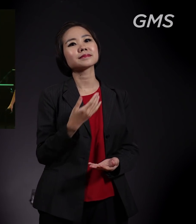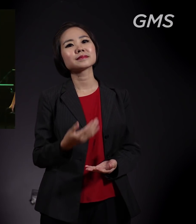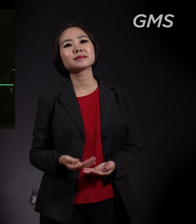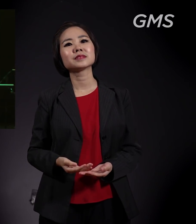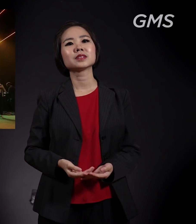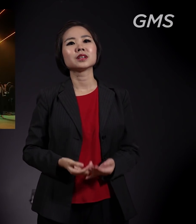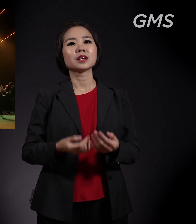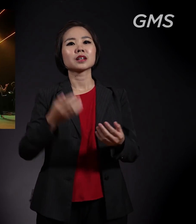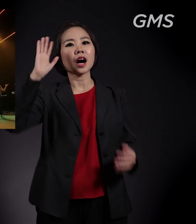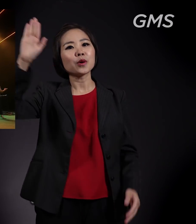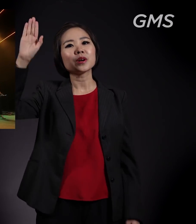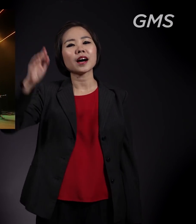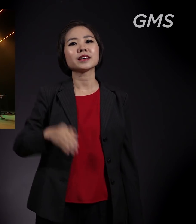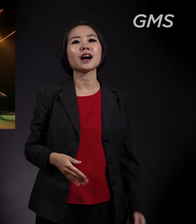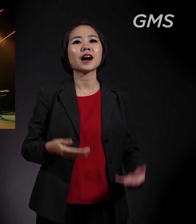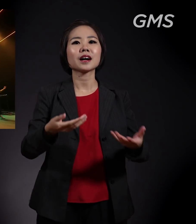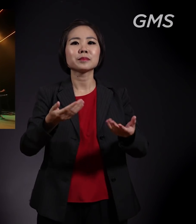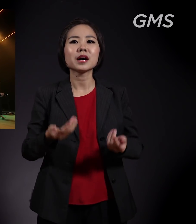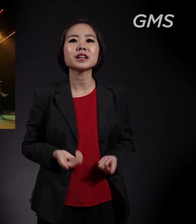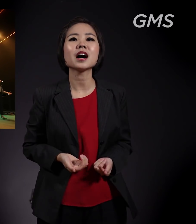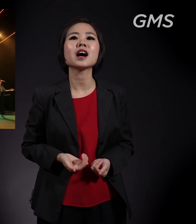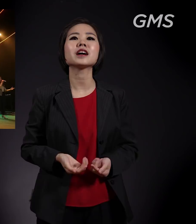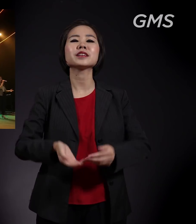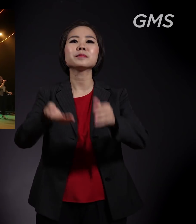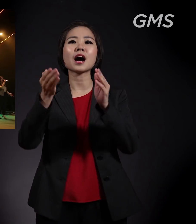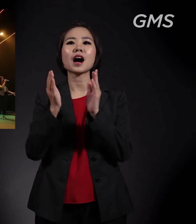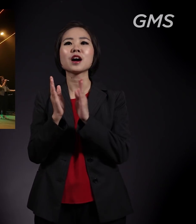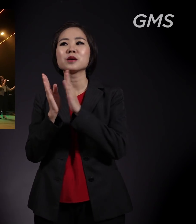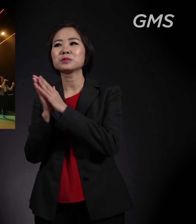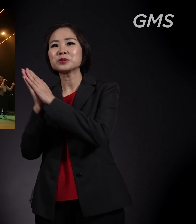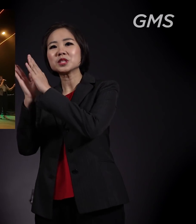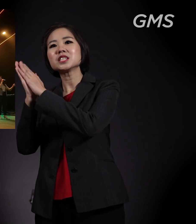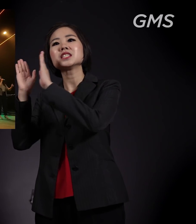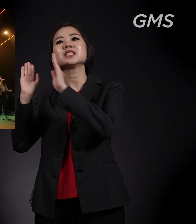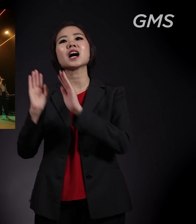Sungguh kau layak, engkau layak menerima